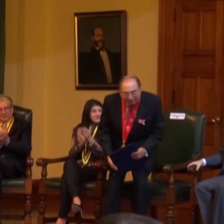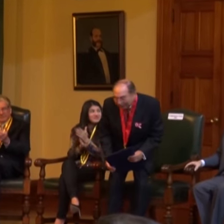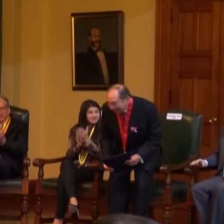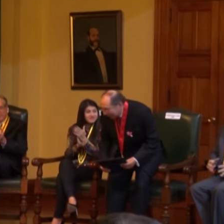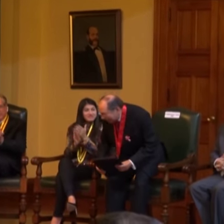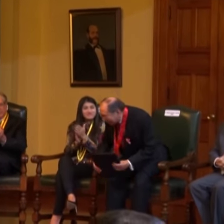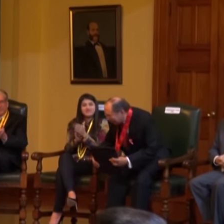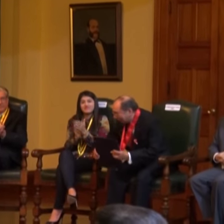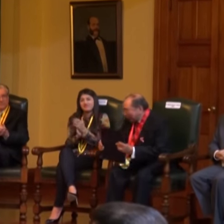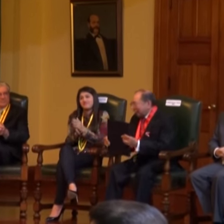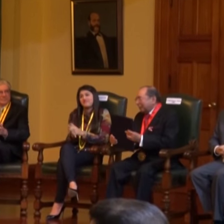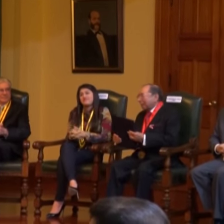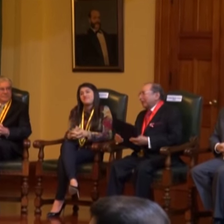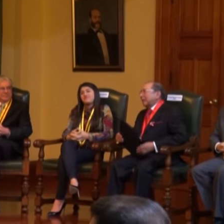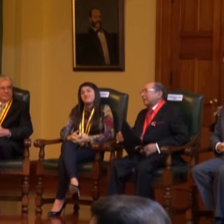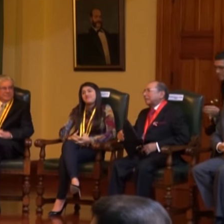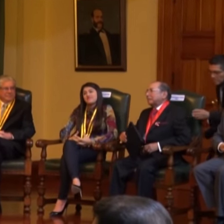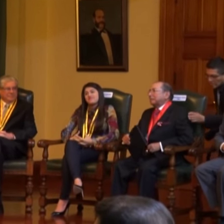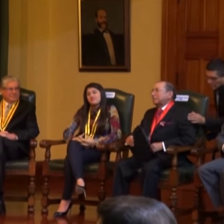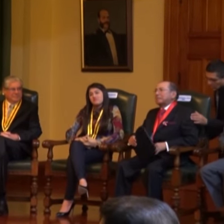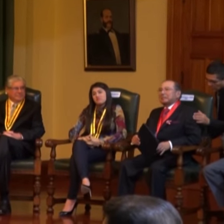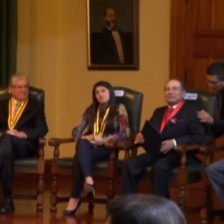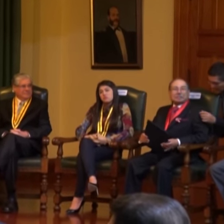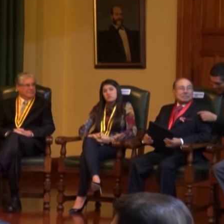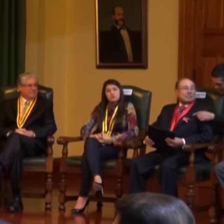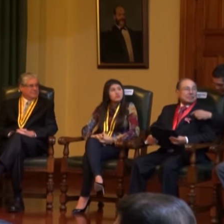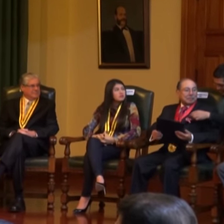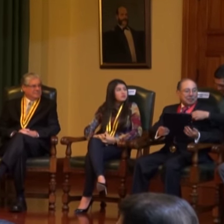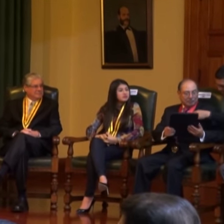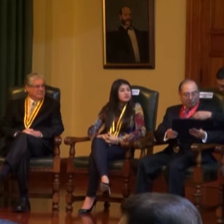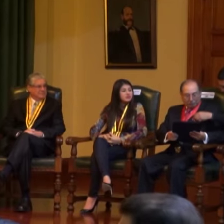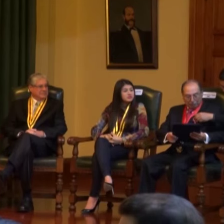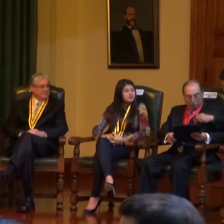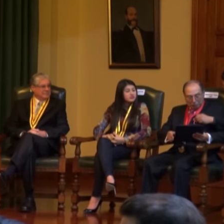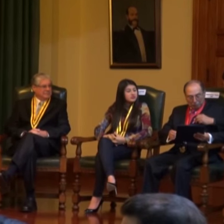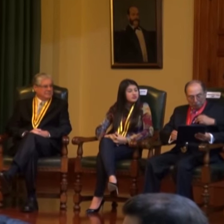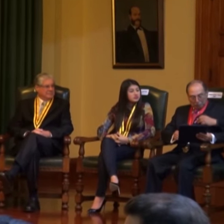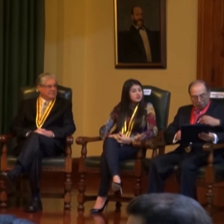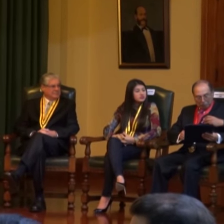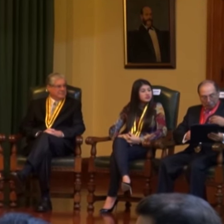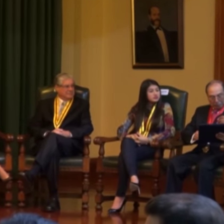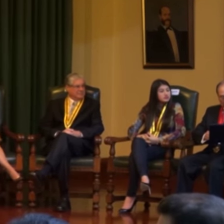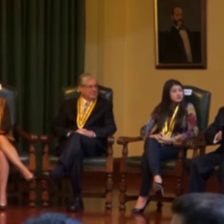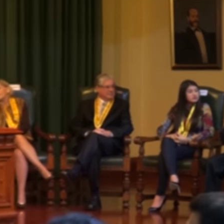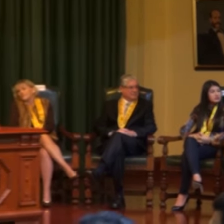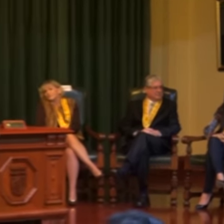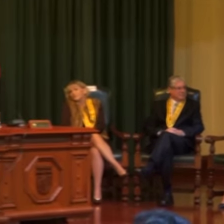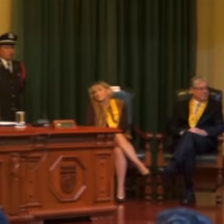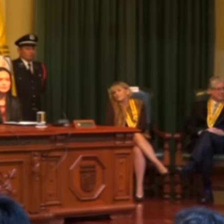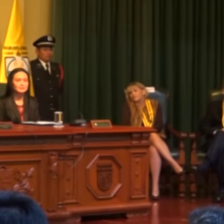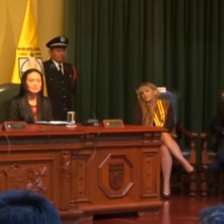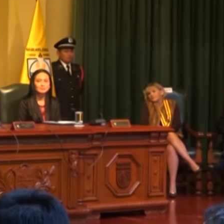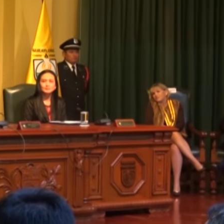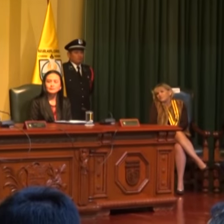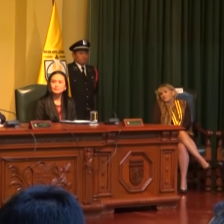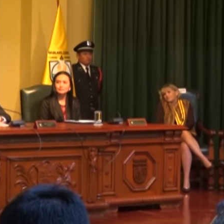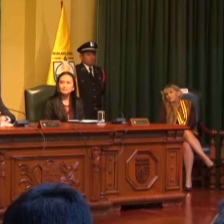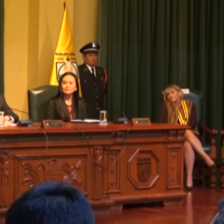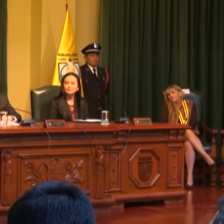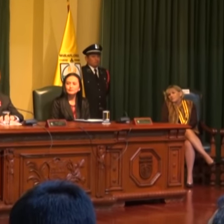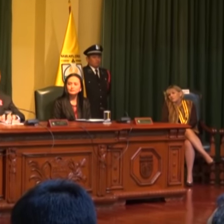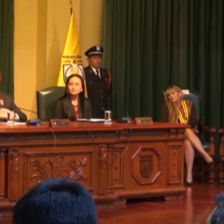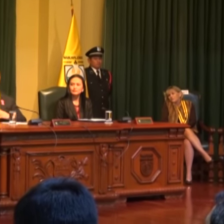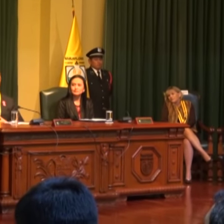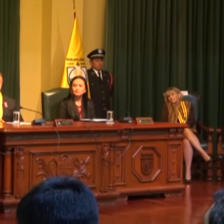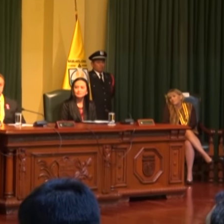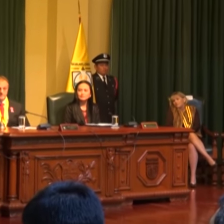Señoras y señores, A continuación, palabras del doctor